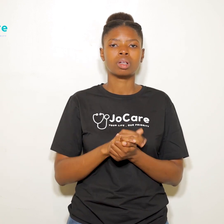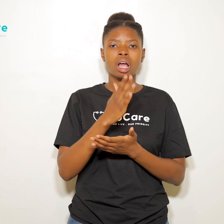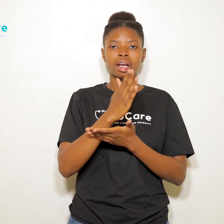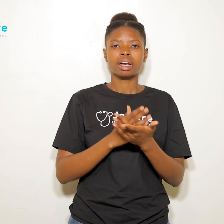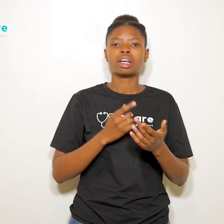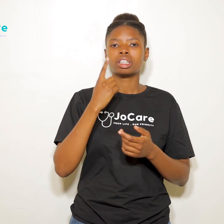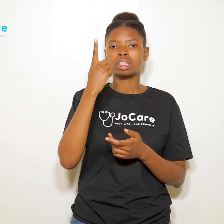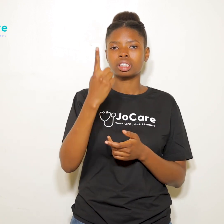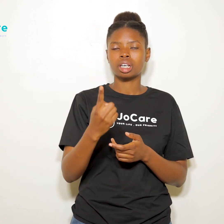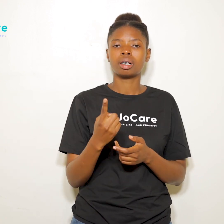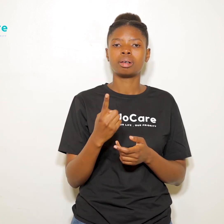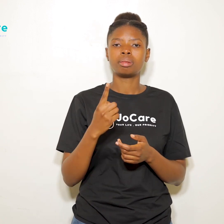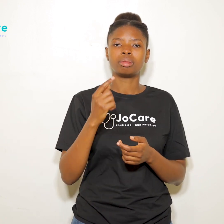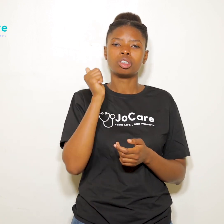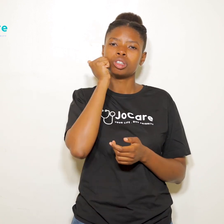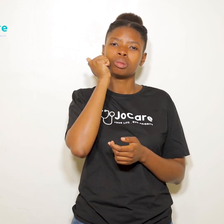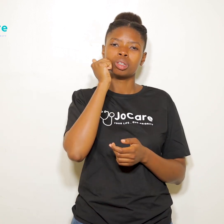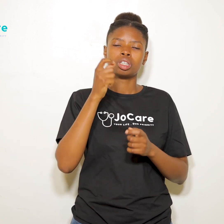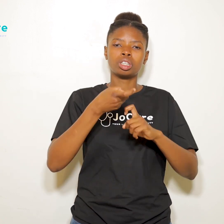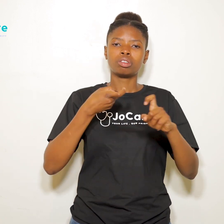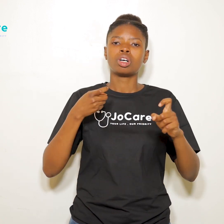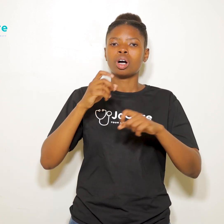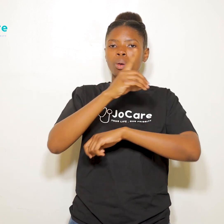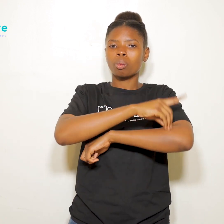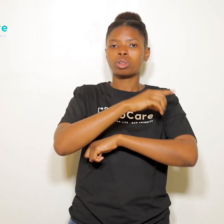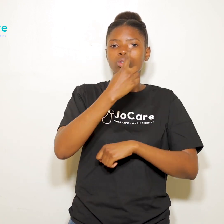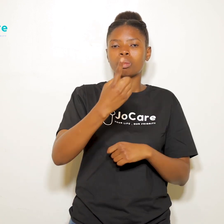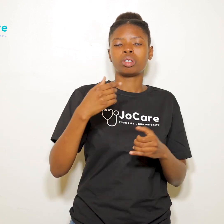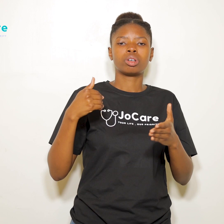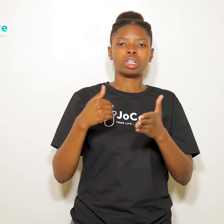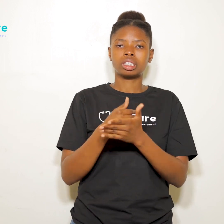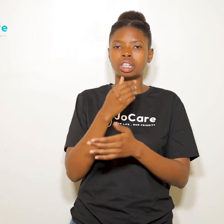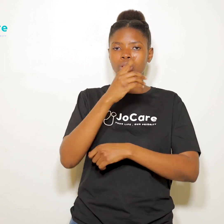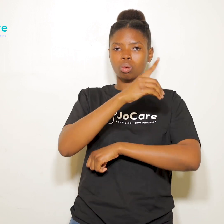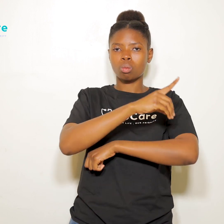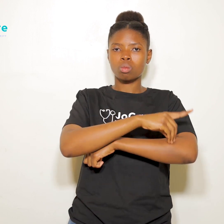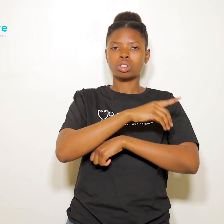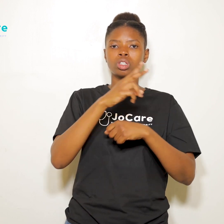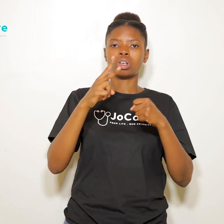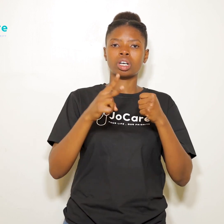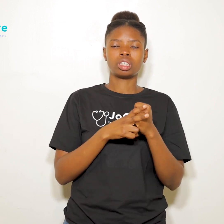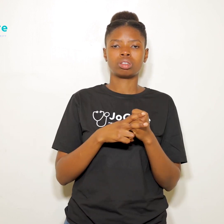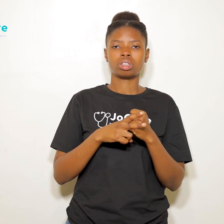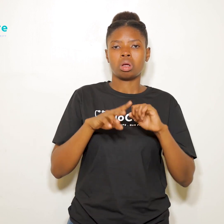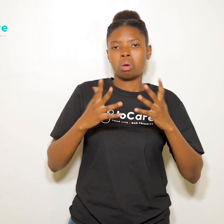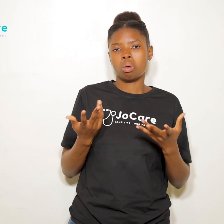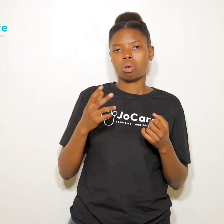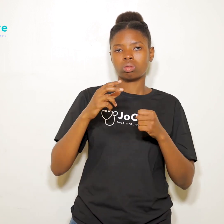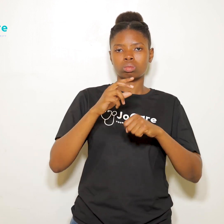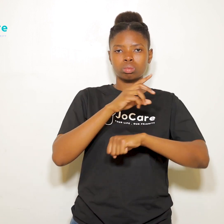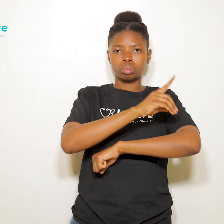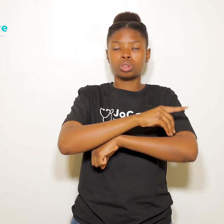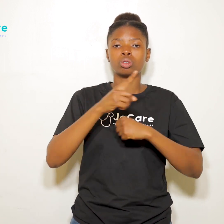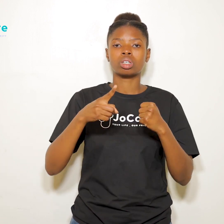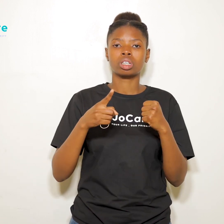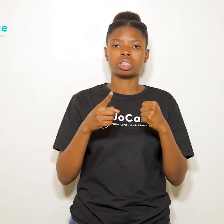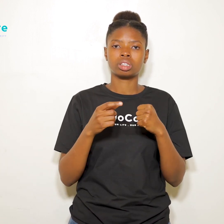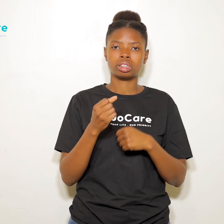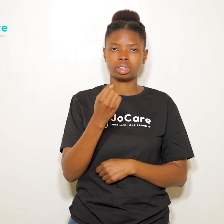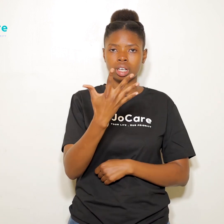mbere cy'imihango kiva ku munsi wa mbere tukageza ku munsi wa 7. Niba nabyumvise ne cyase ku wa 5. Ni hagati y'iminsi 3 kugeza